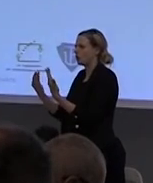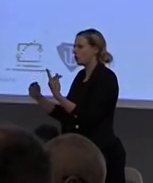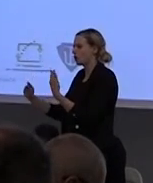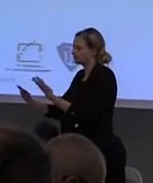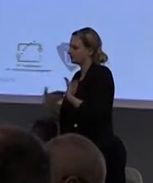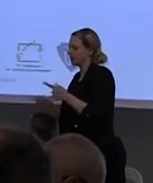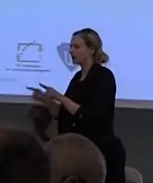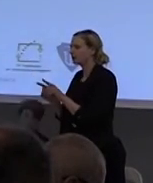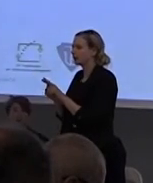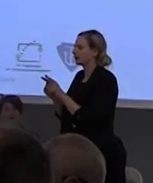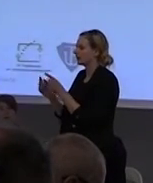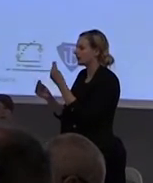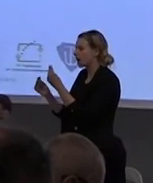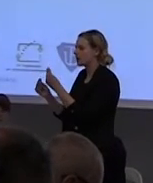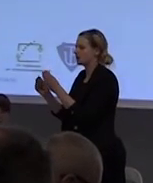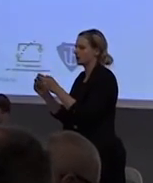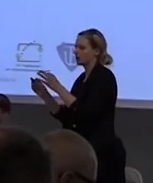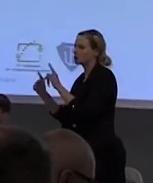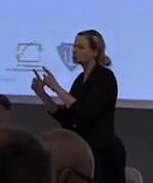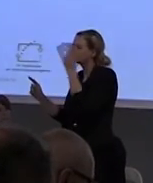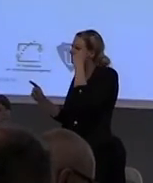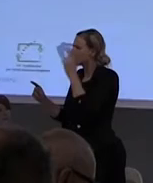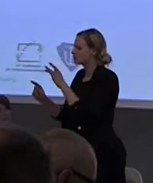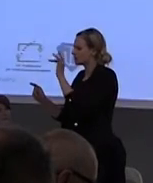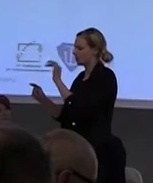žáka vyhledávat podpory,